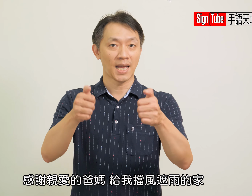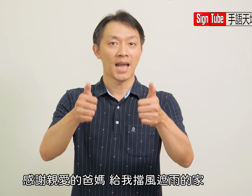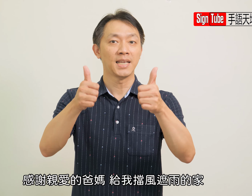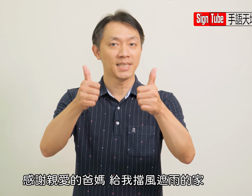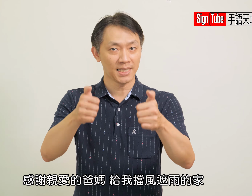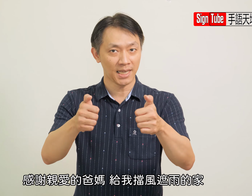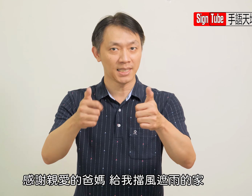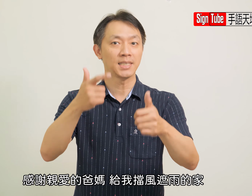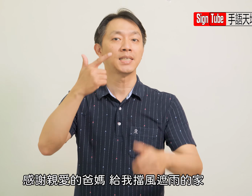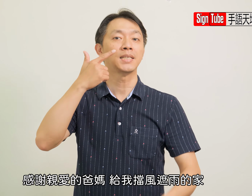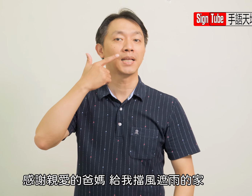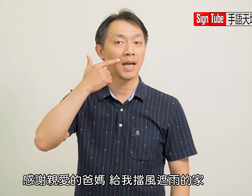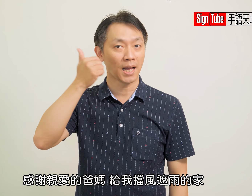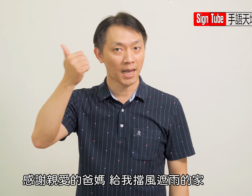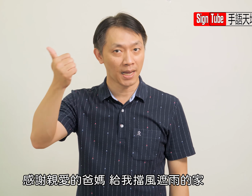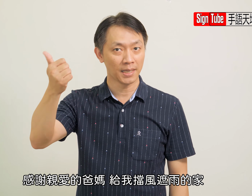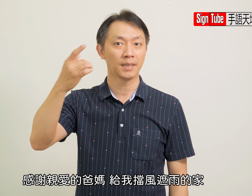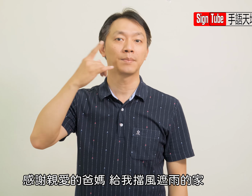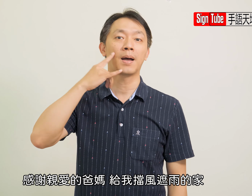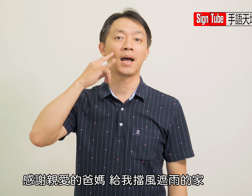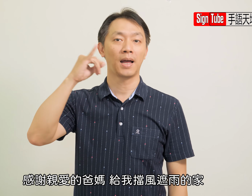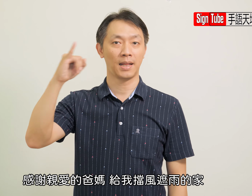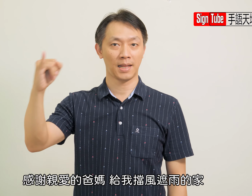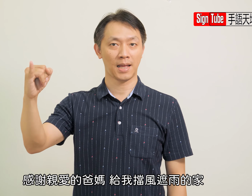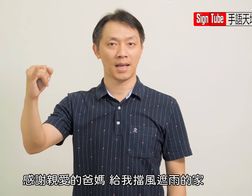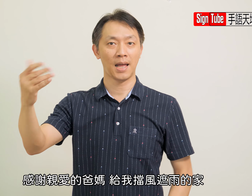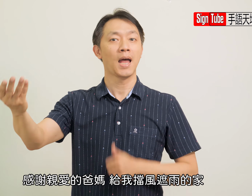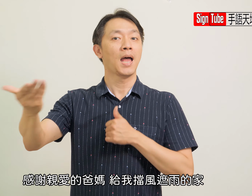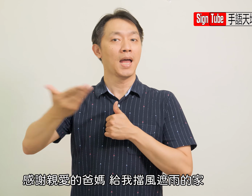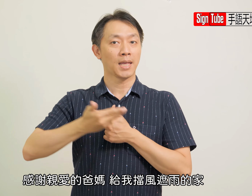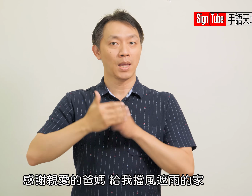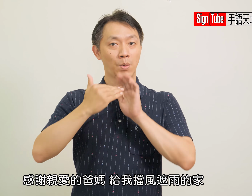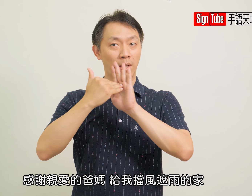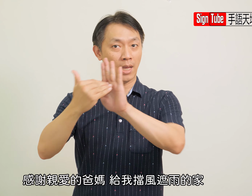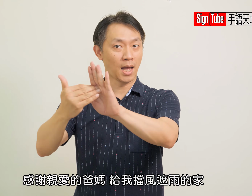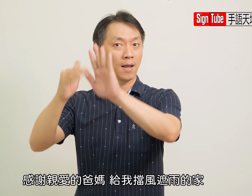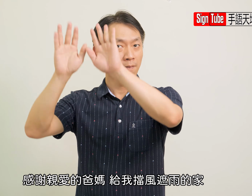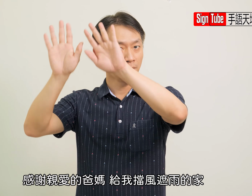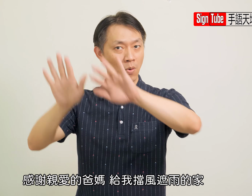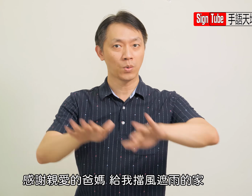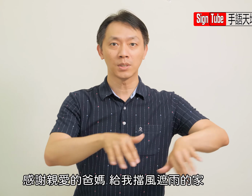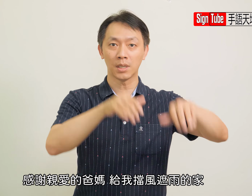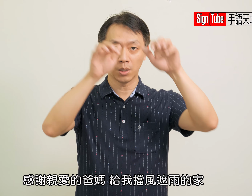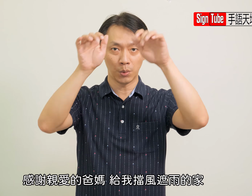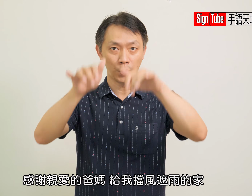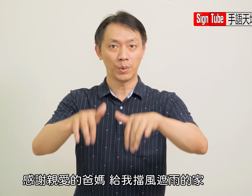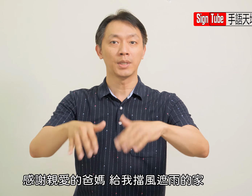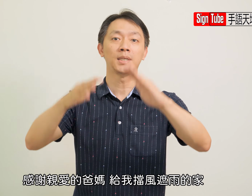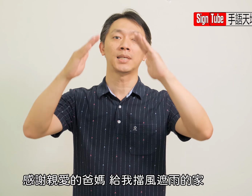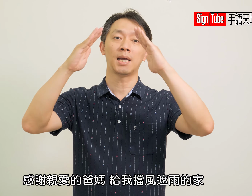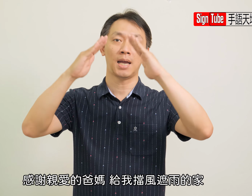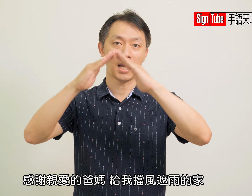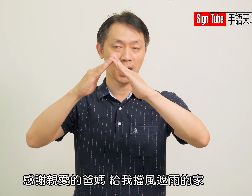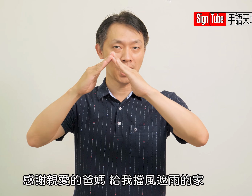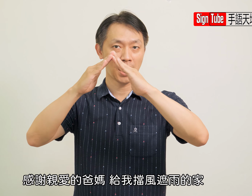感谢亲爱的爸妈，给我挡风遮雨的